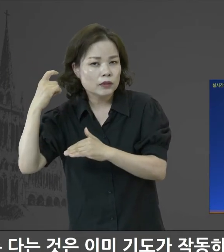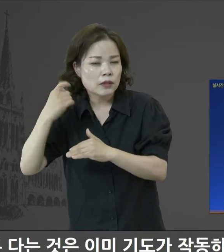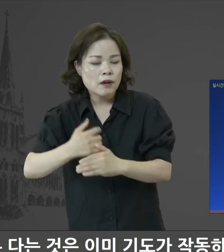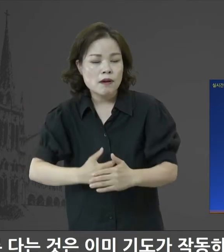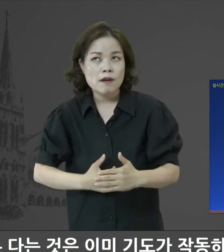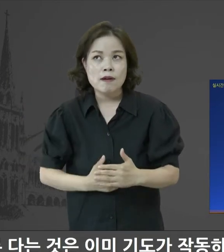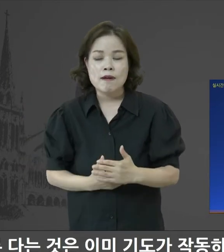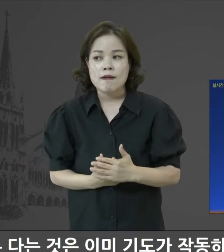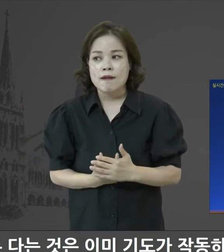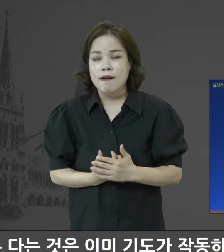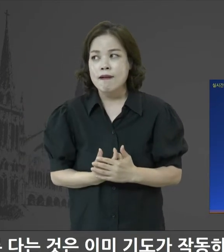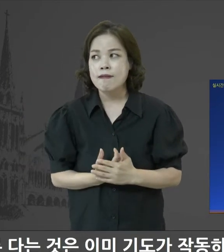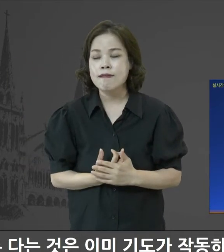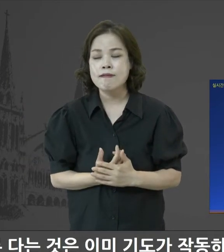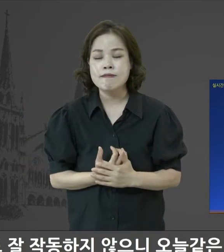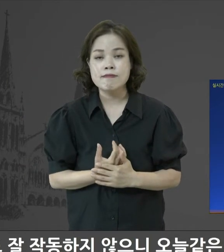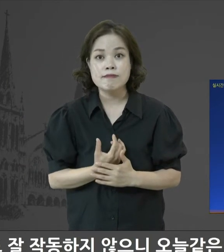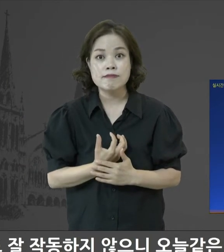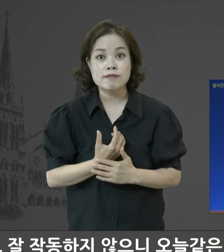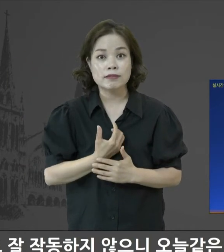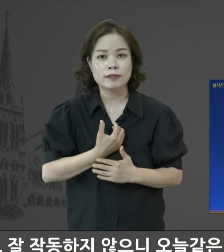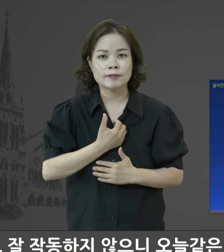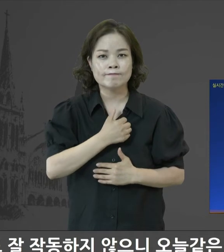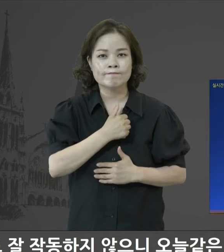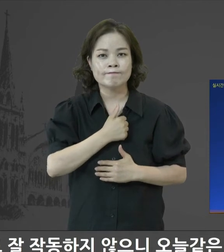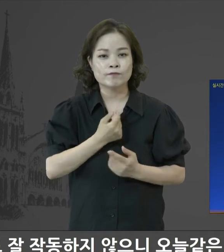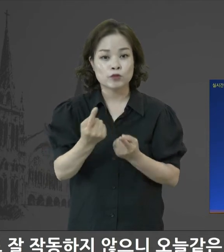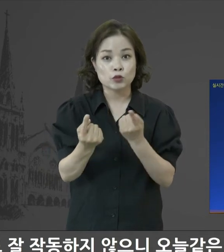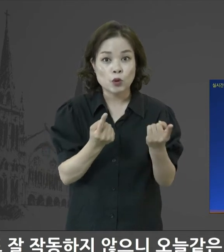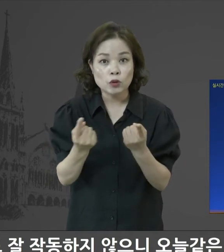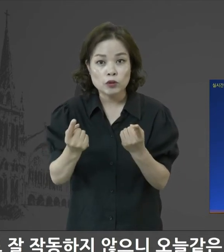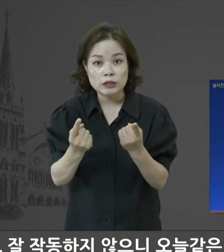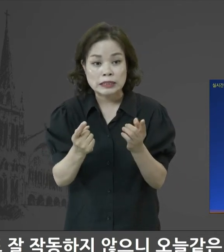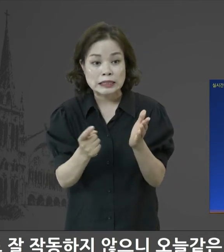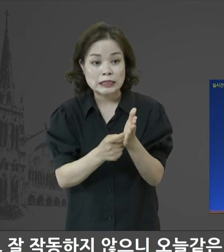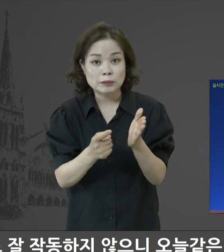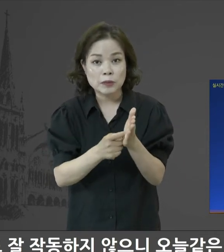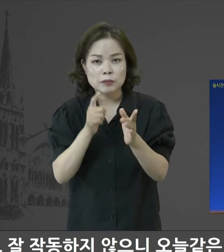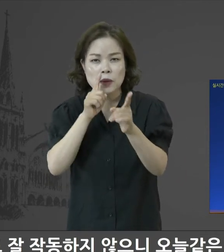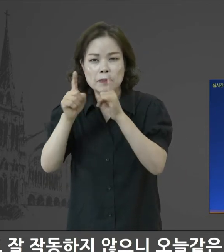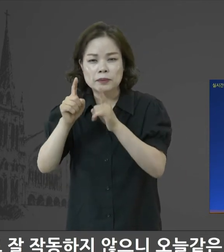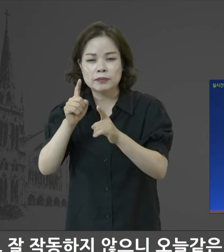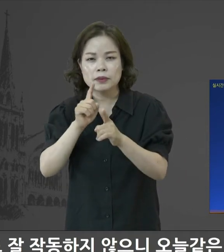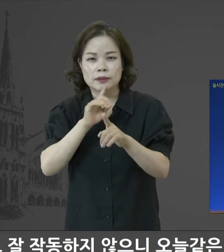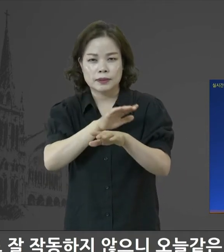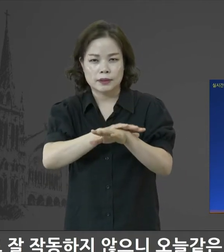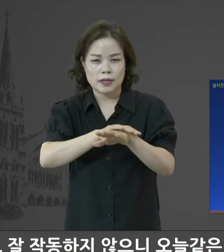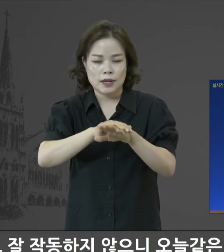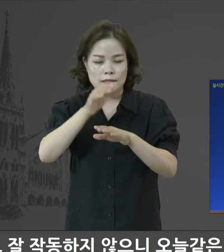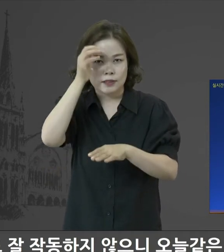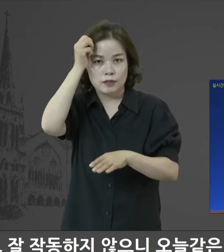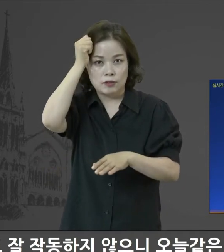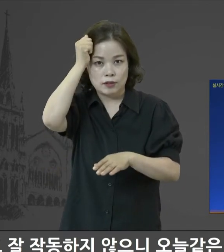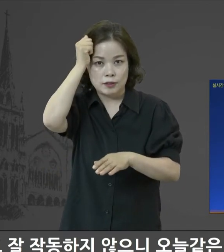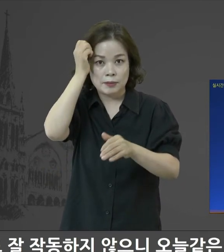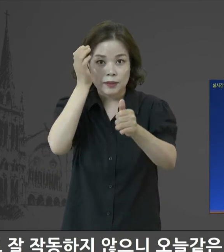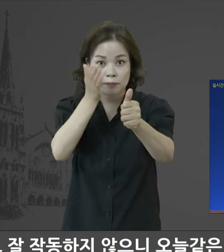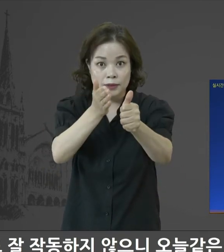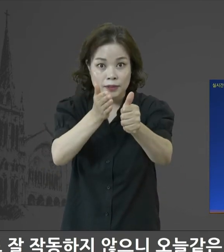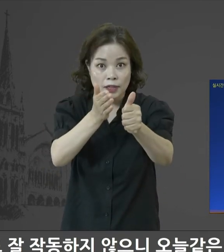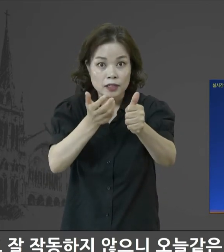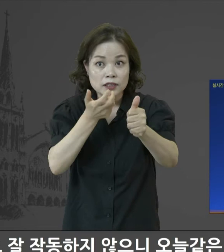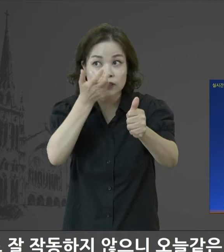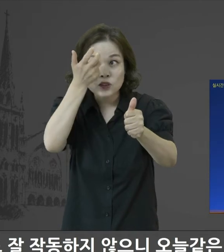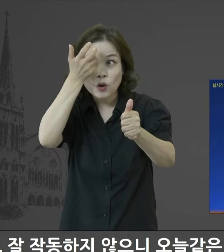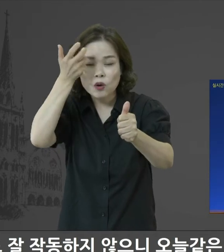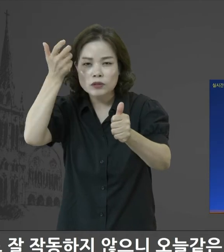오르는 분노를 다스릴 수 있는 응급처치의 말씀을 마음에 잘 담아둬야 됩니다. 그리고